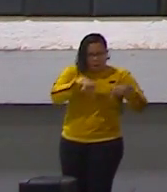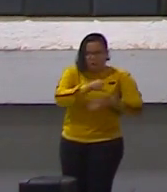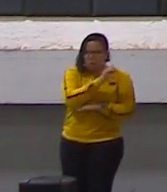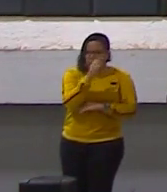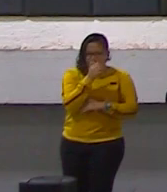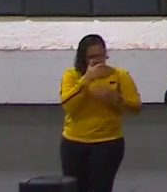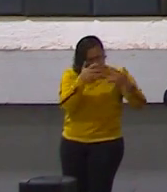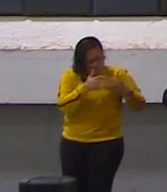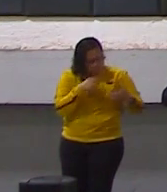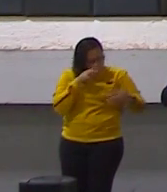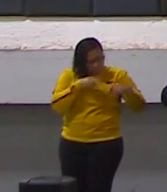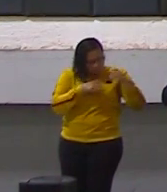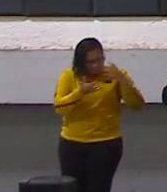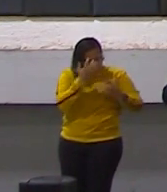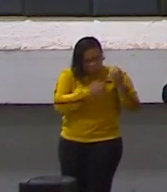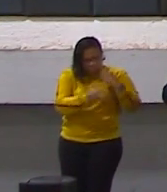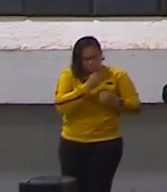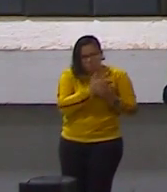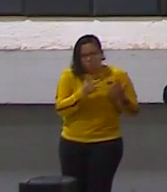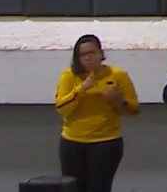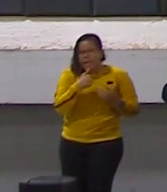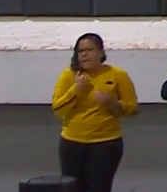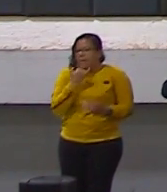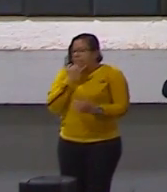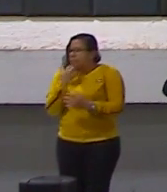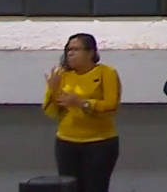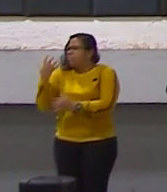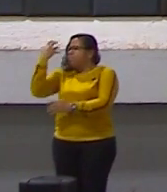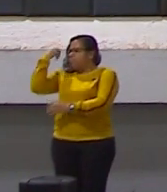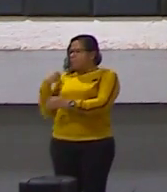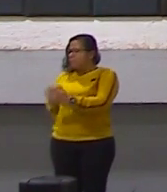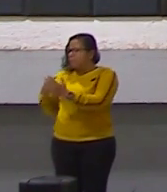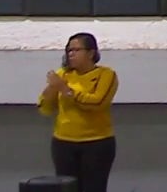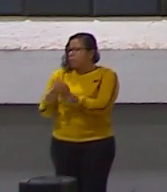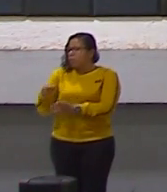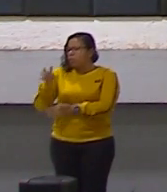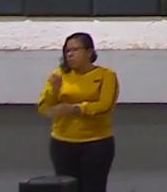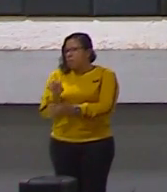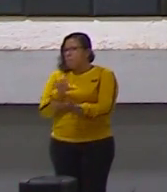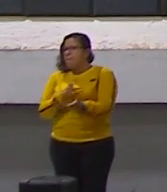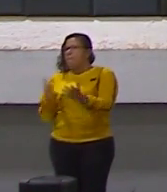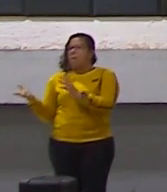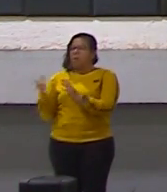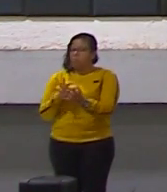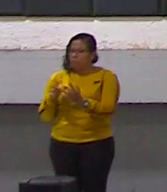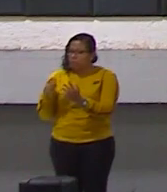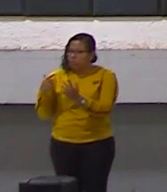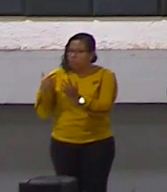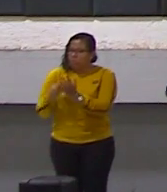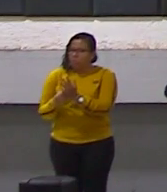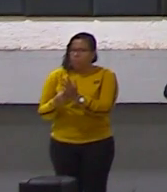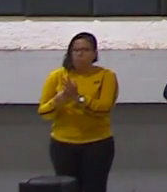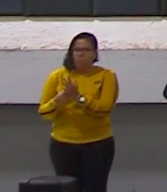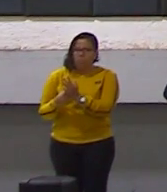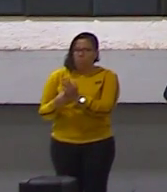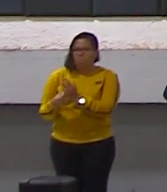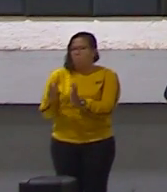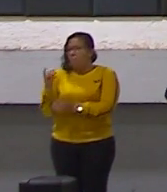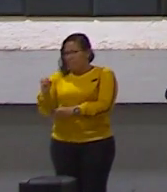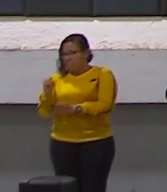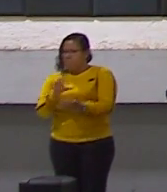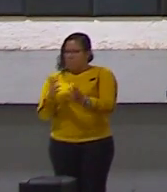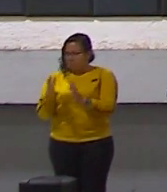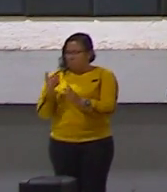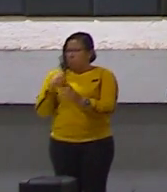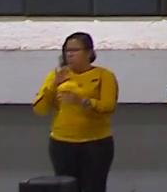en el siglo 19 hasta mediados del siglo 20